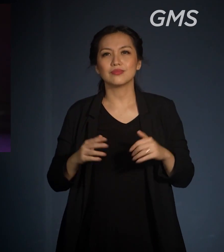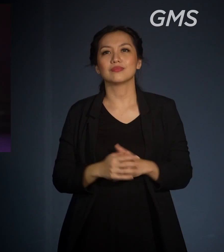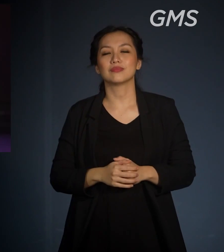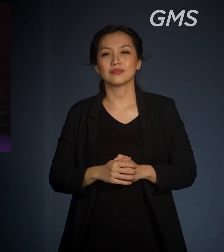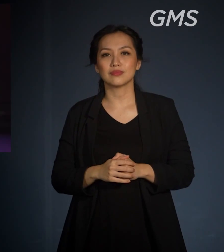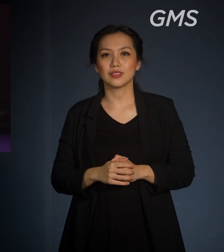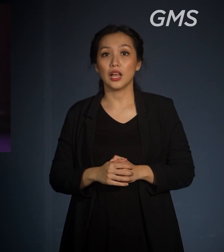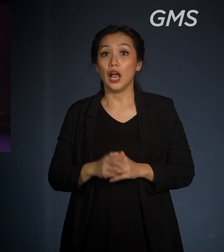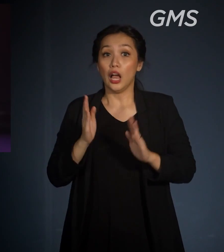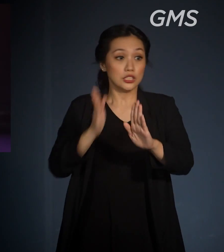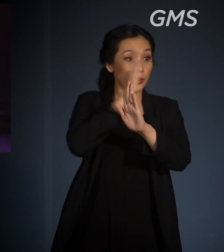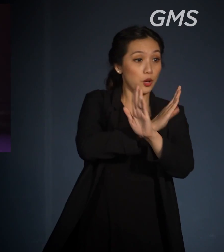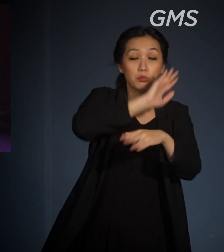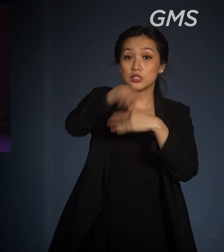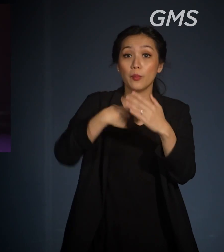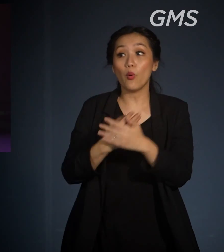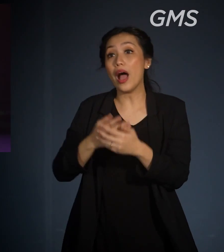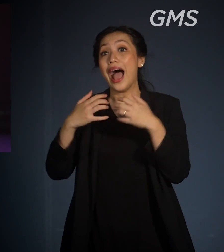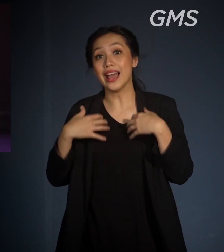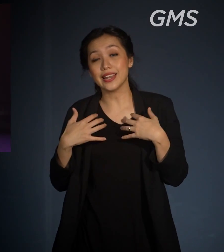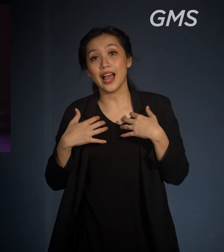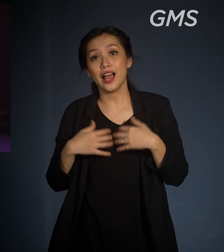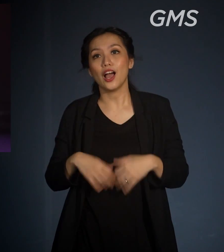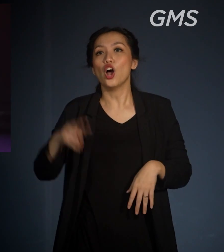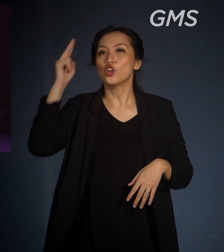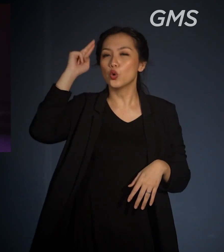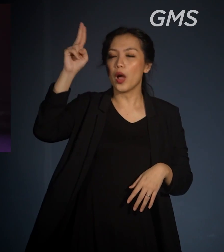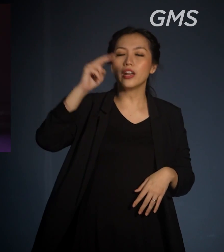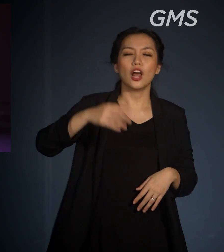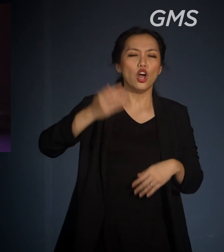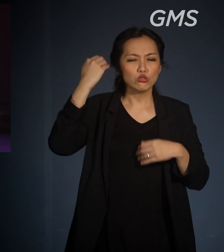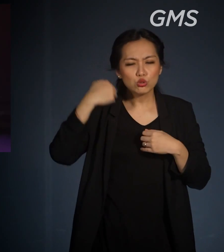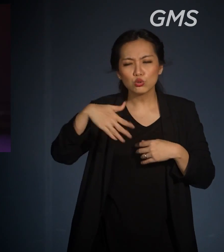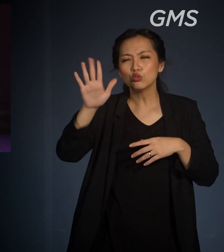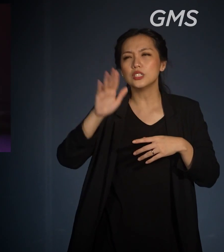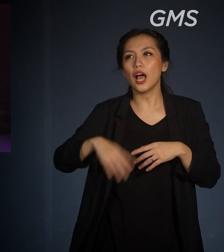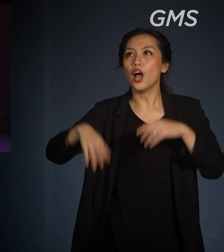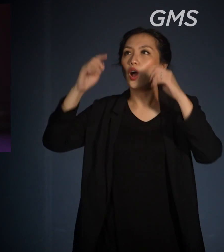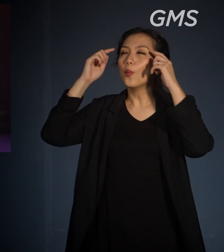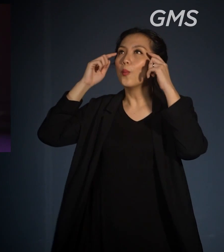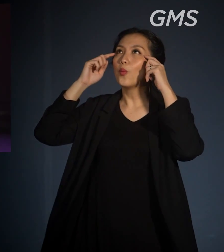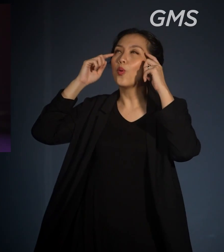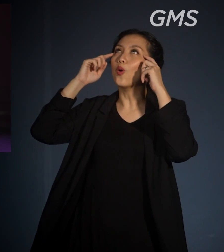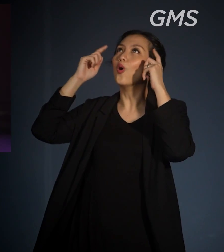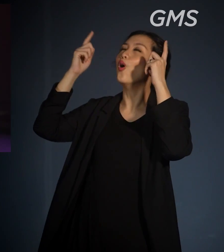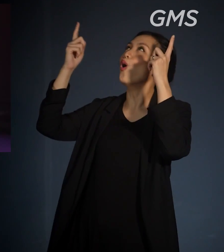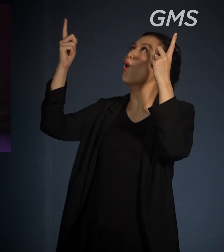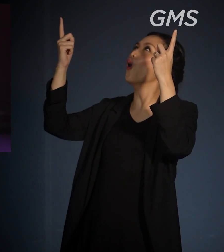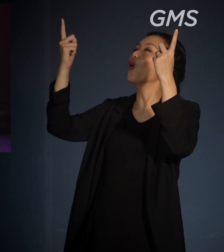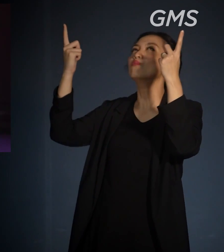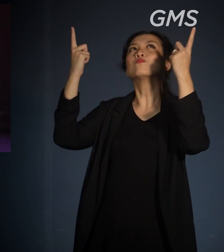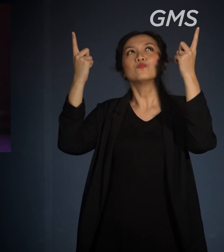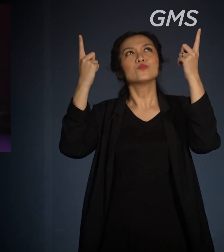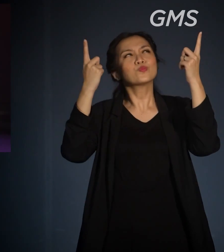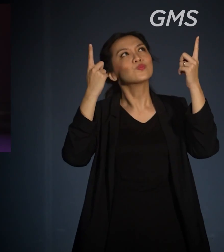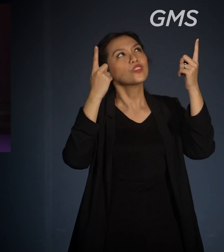semuanya ada, Tuhan itu sudah punya bayangannya. Tuhan sudah punya impian, Tuhan sudah punya gambarannya. Akan jadi seperti